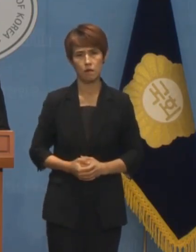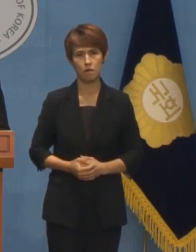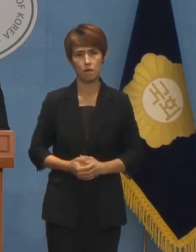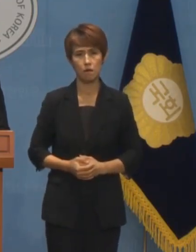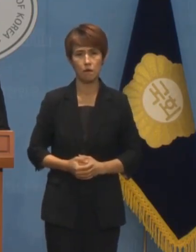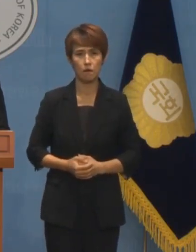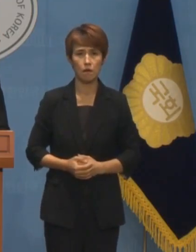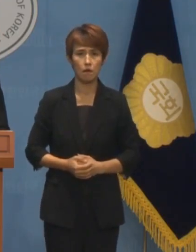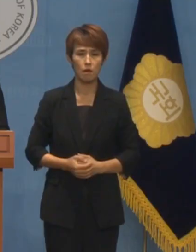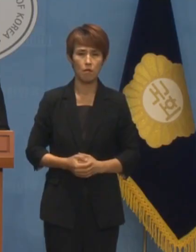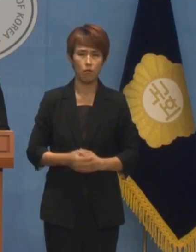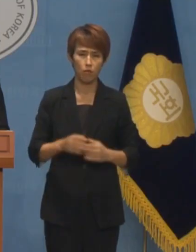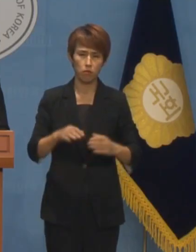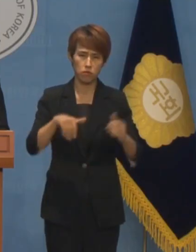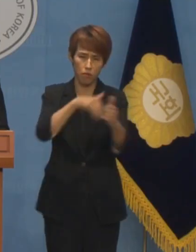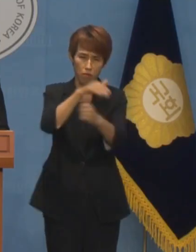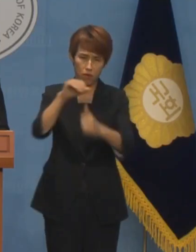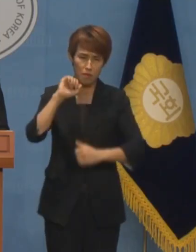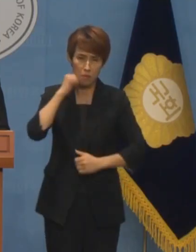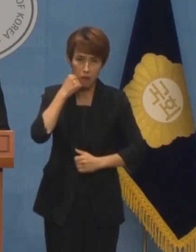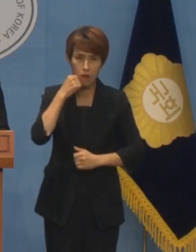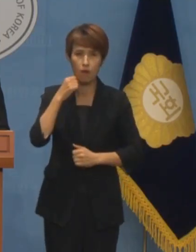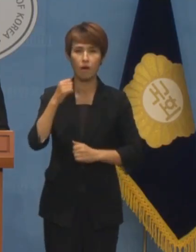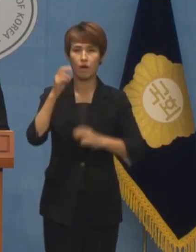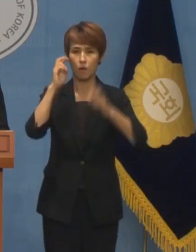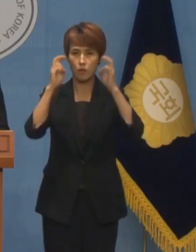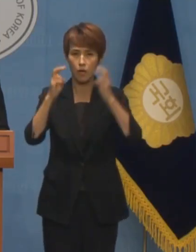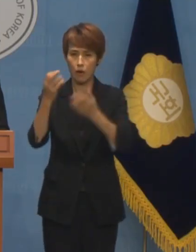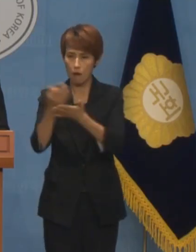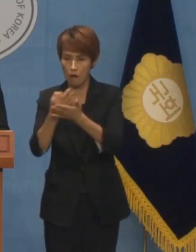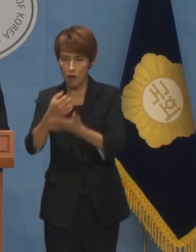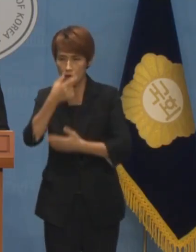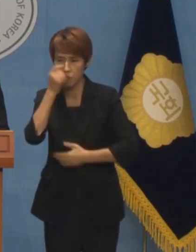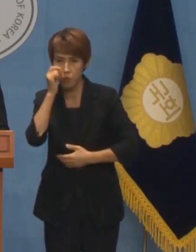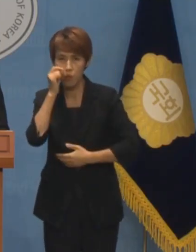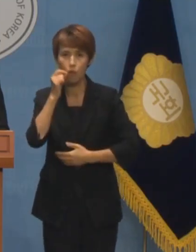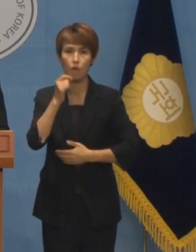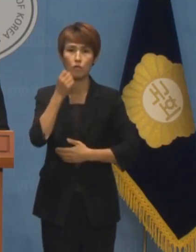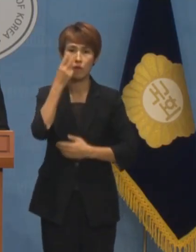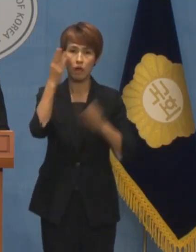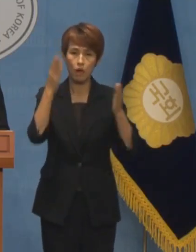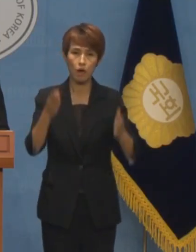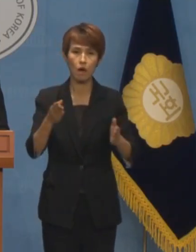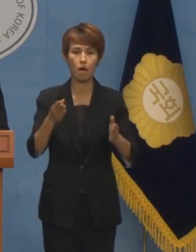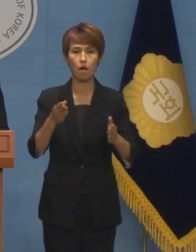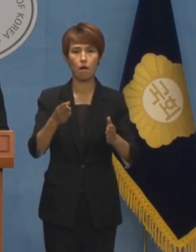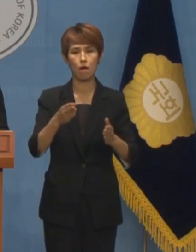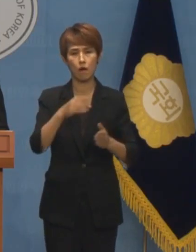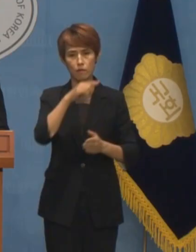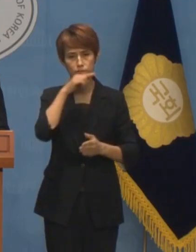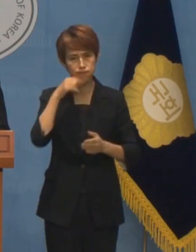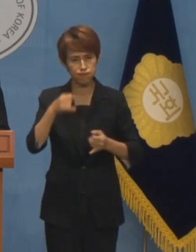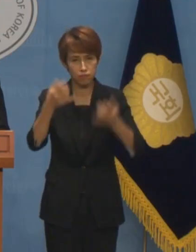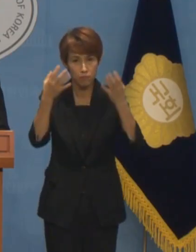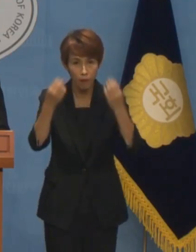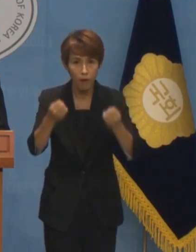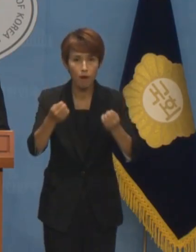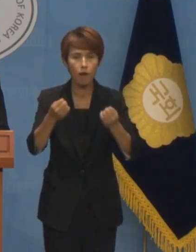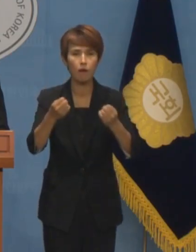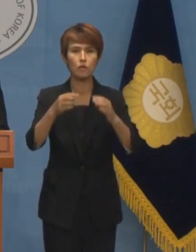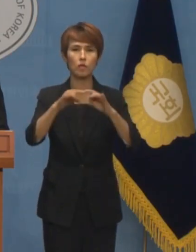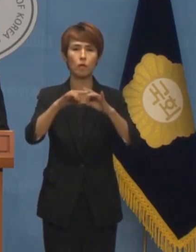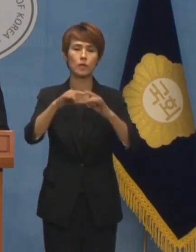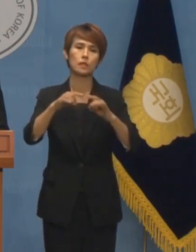아쿠아일로의 내수, 기업 실적 부진과 2달 연속 마이너스를 기록한 전산업 생산을 고려하면